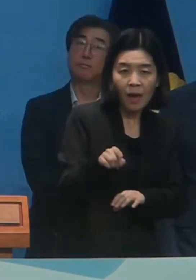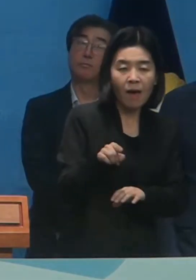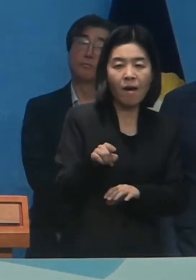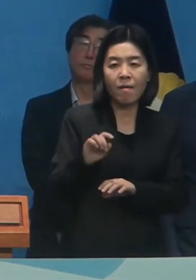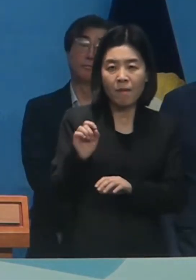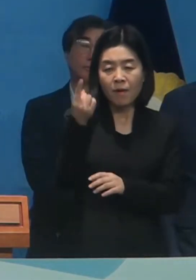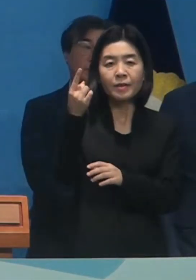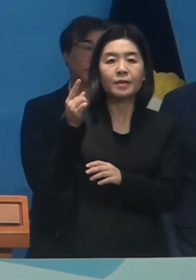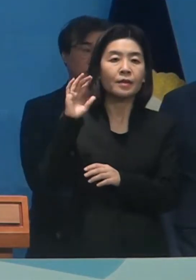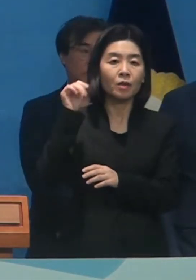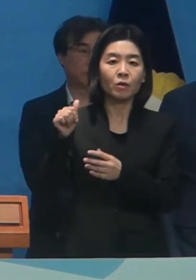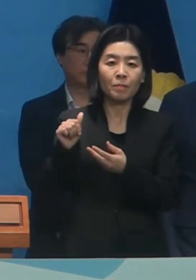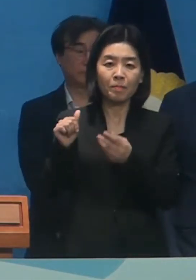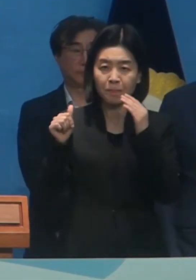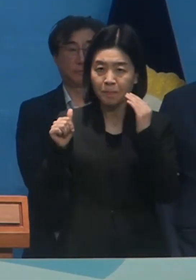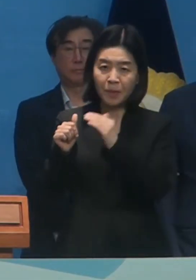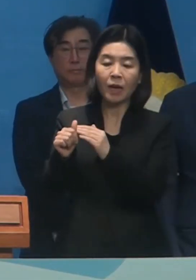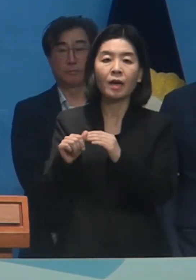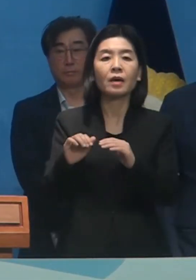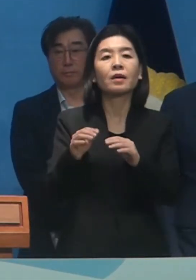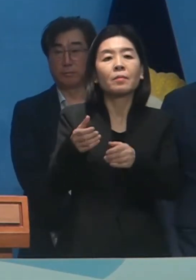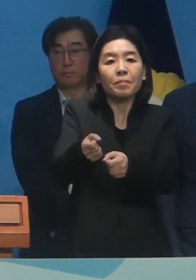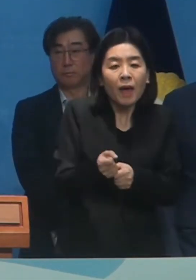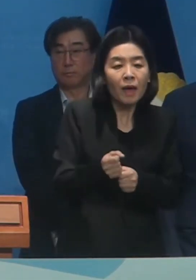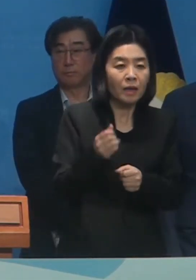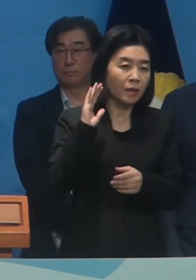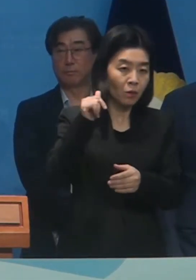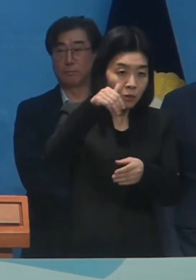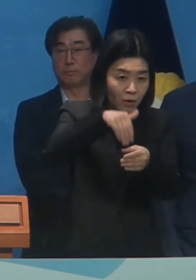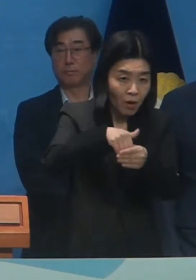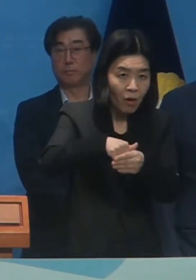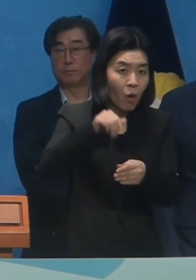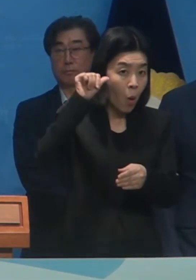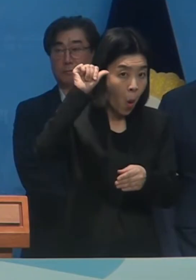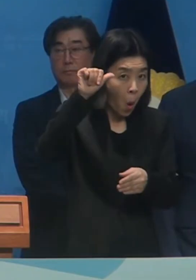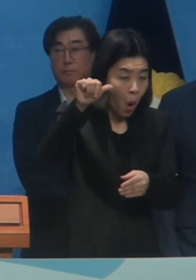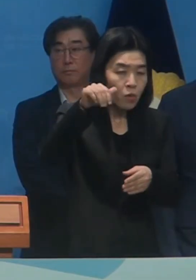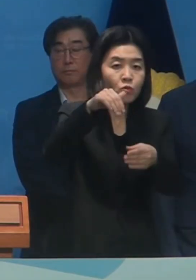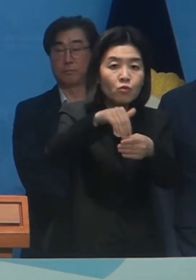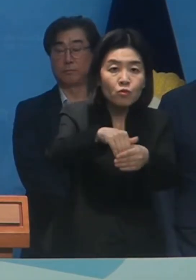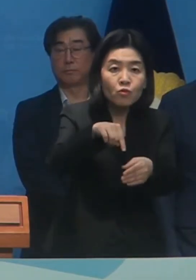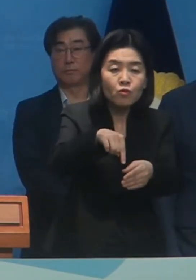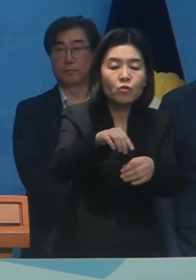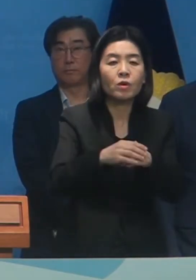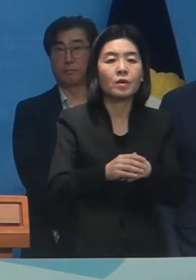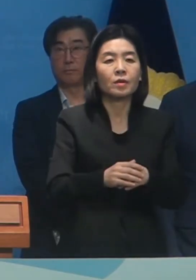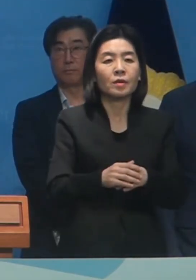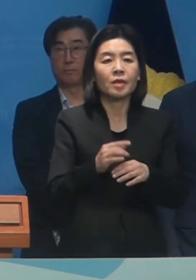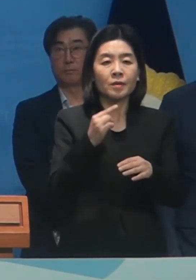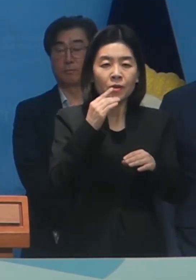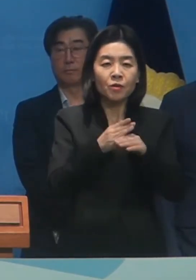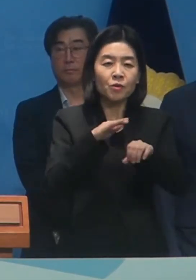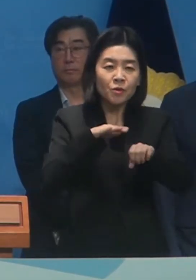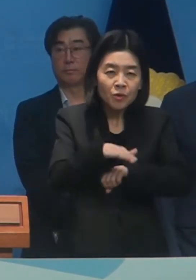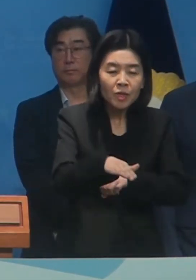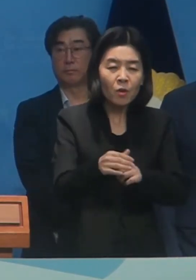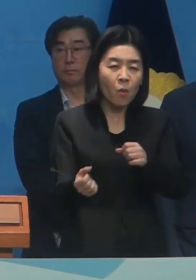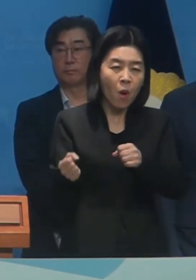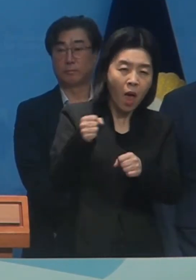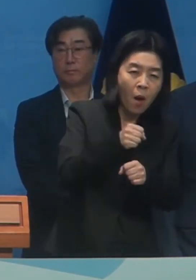앞으로 다가왔습니다. 이번 선거는 훼손된 민주주의를 회복할 것인지 다시 내란 세력에게 내줄